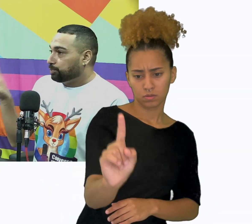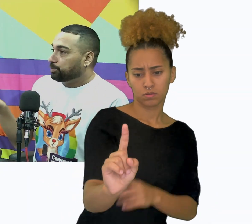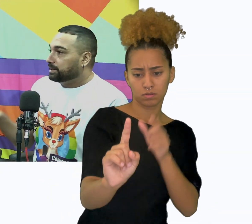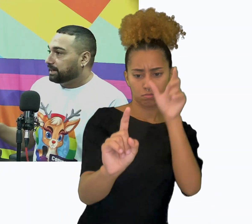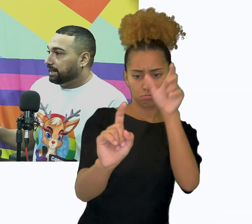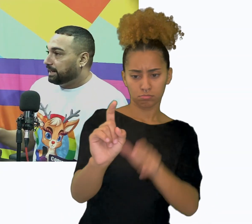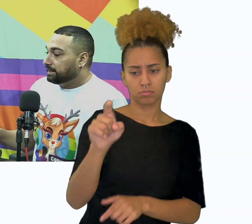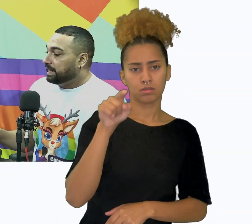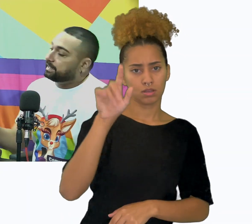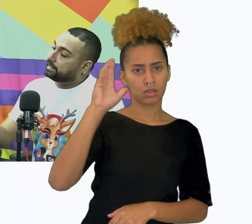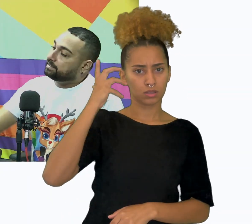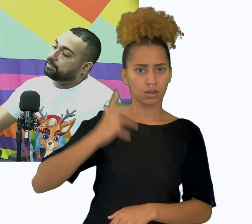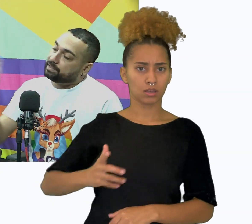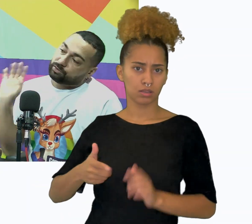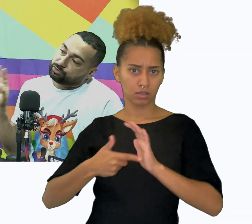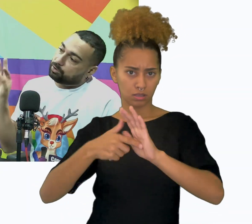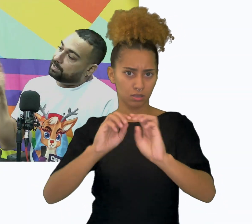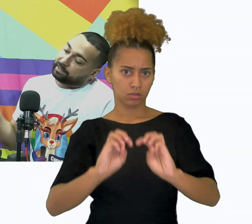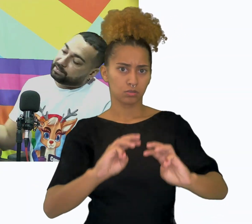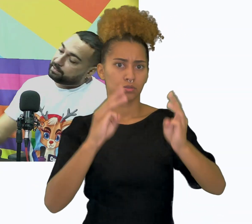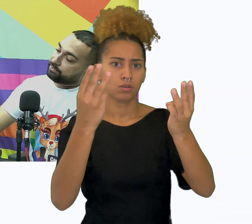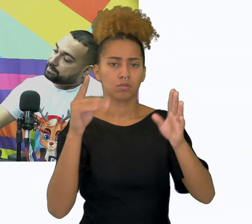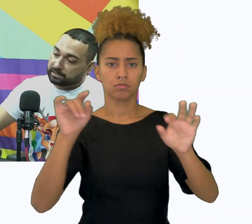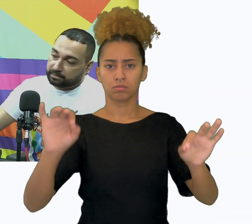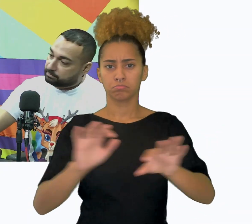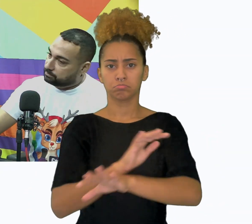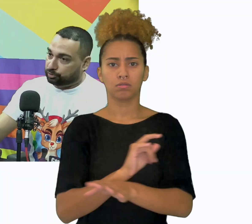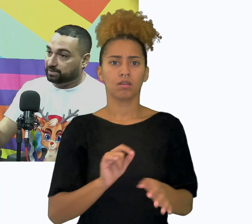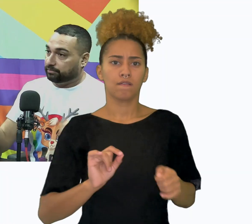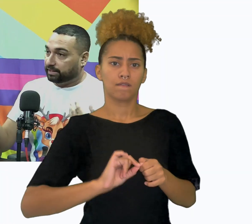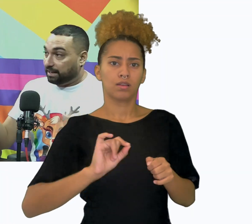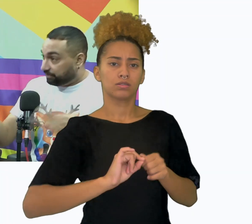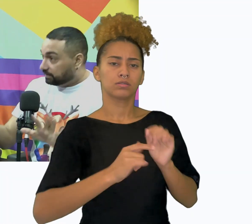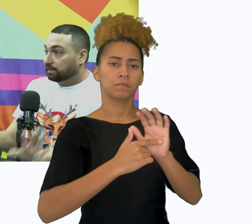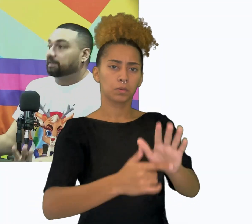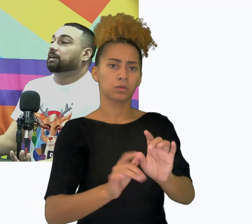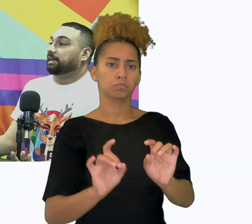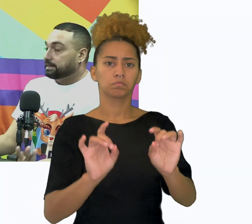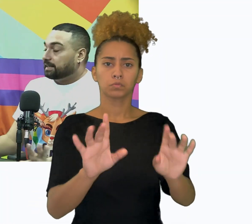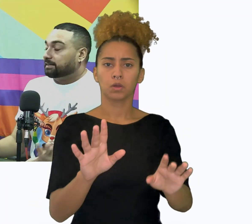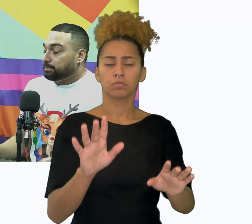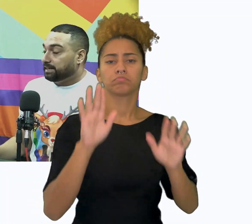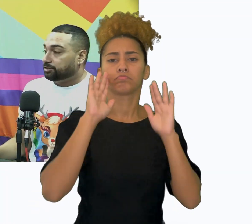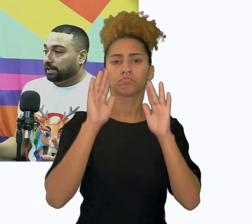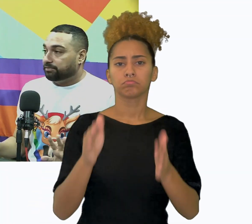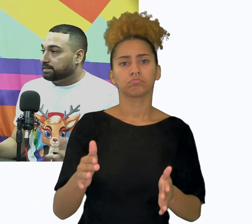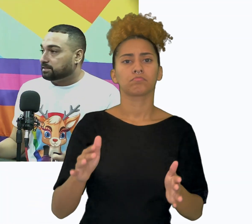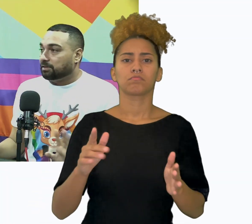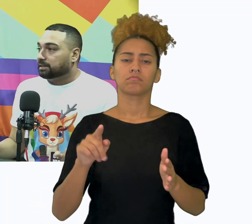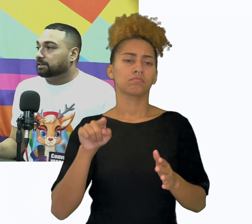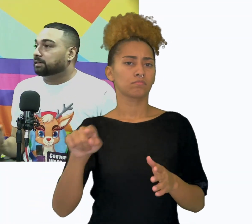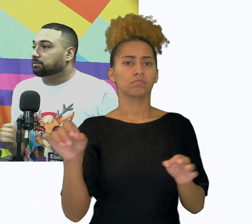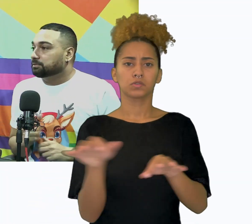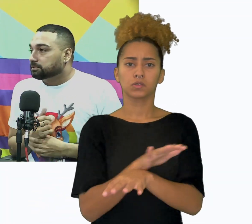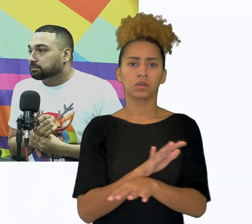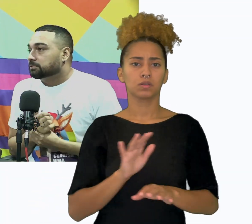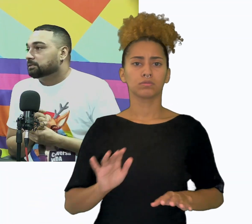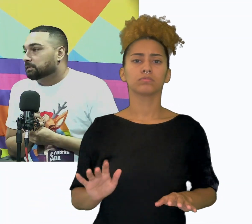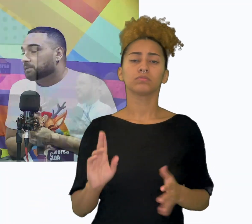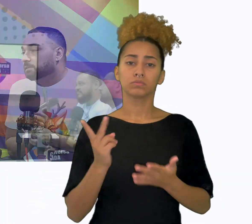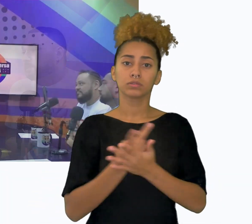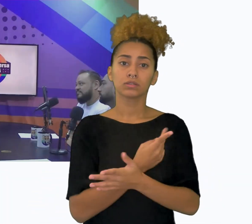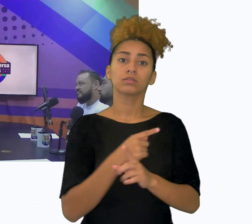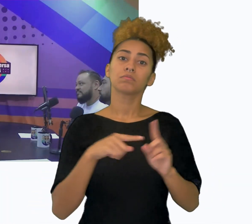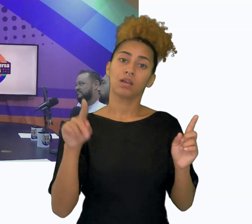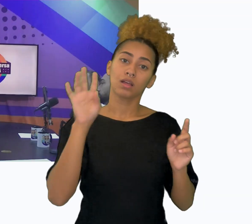tipo uma drag, aí ela ia fazer o show, aí ela fazia, tipo porque assim, ficava... a vertente dela, exatamente, né? aí fazia só aquilo... E